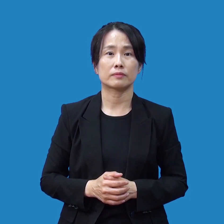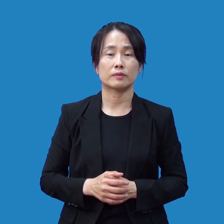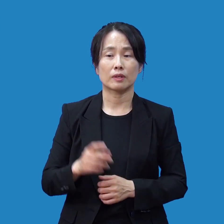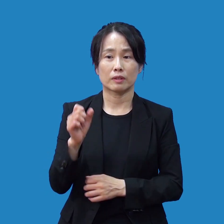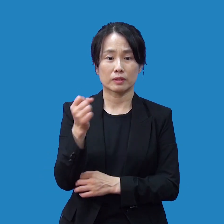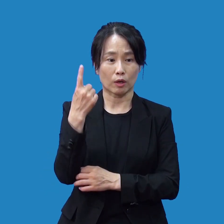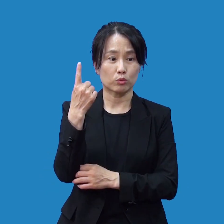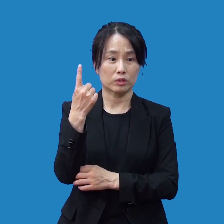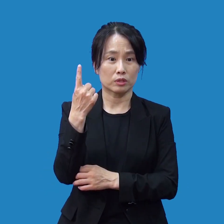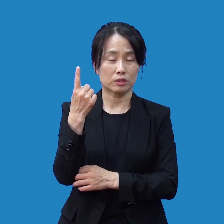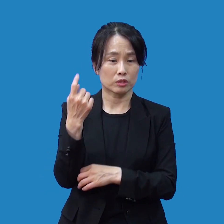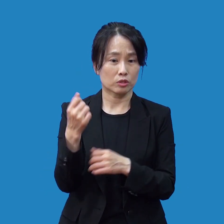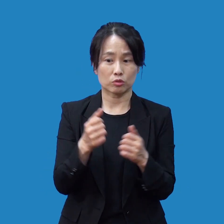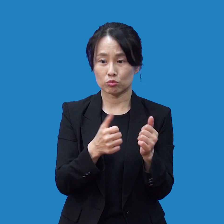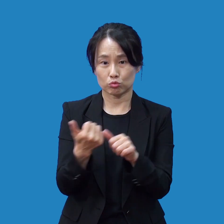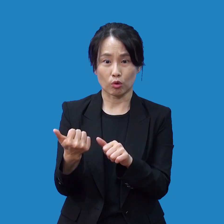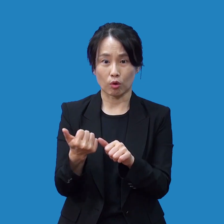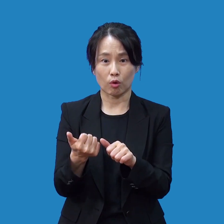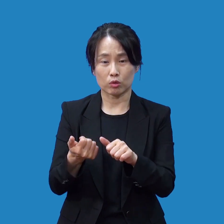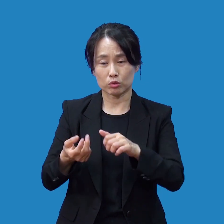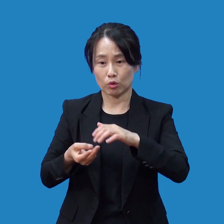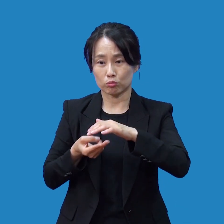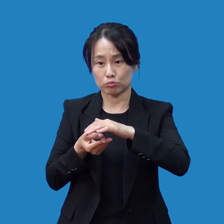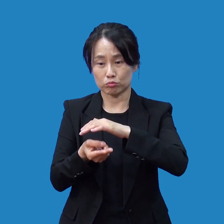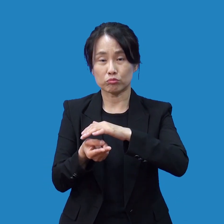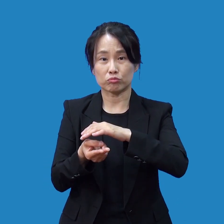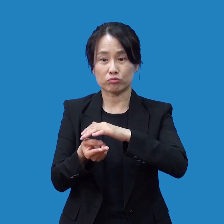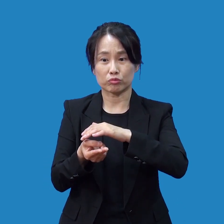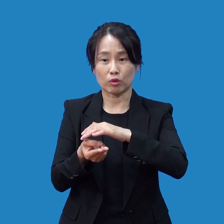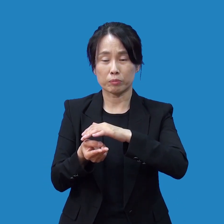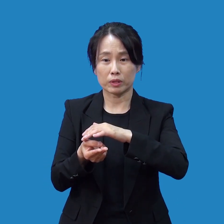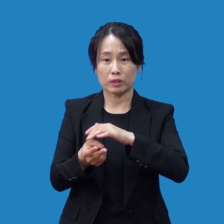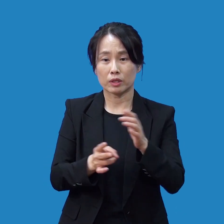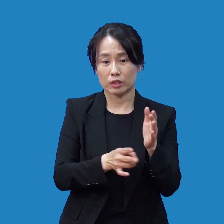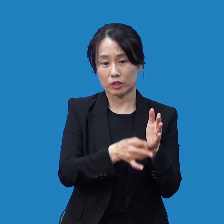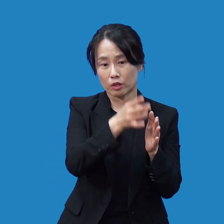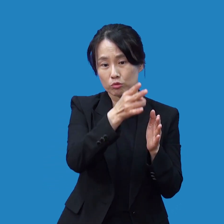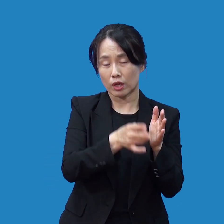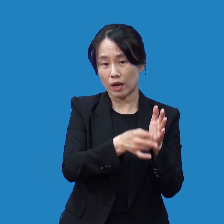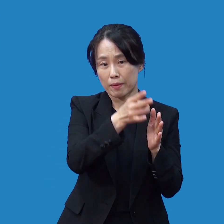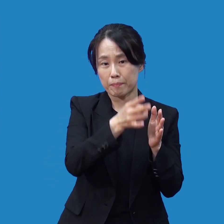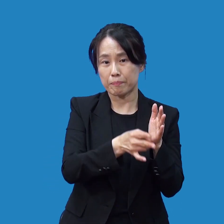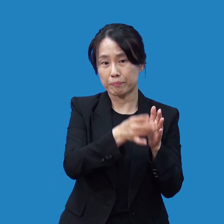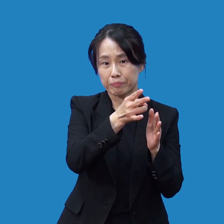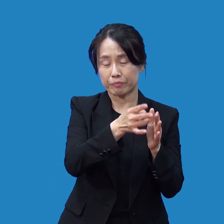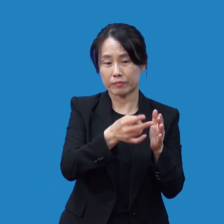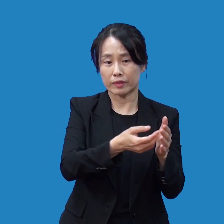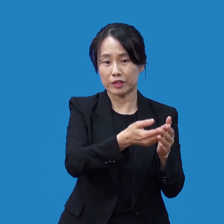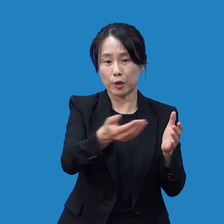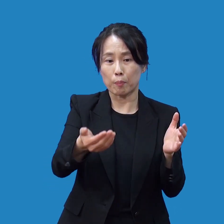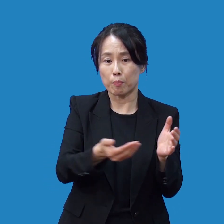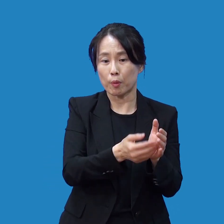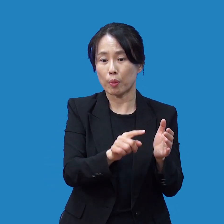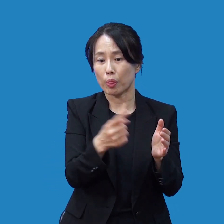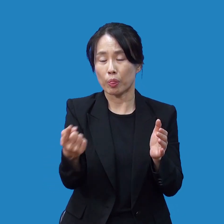다윗이 죽어가지고 그의 무덤이 지금 예루살렘의 실로암 연못 주변에 있었습니다.